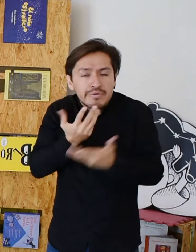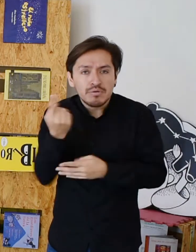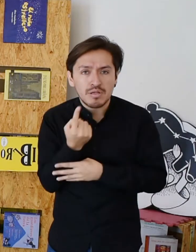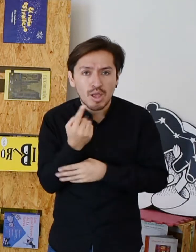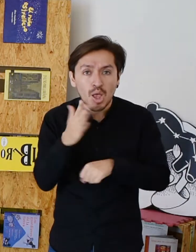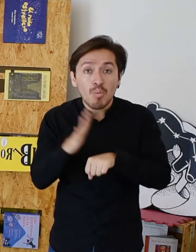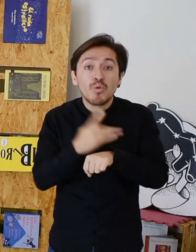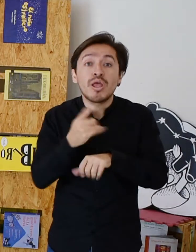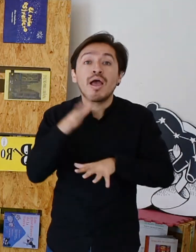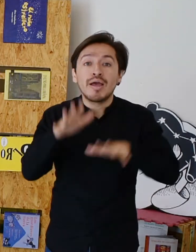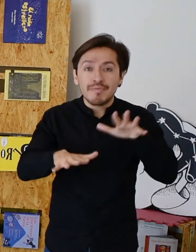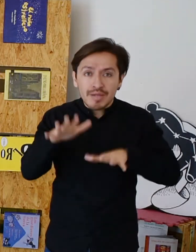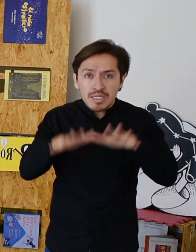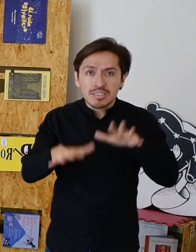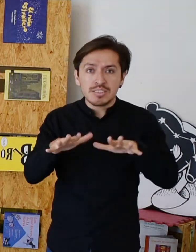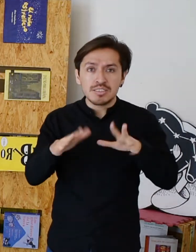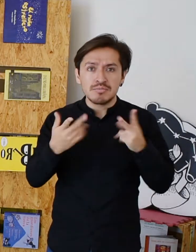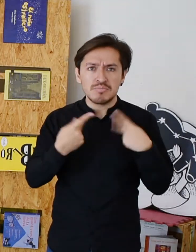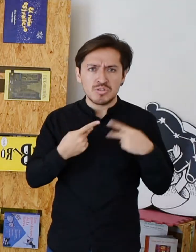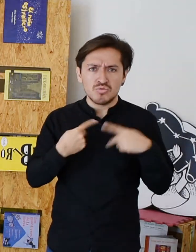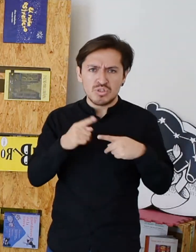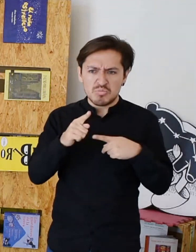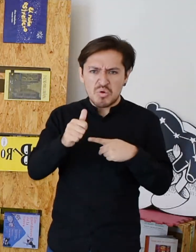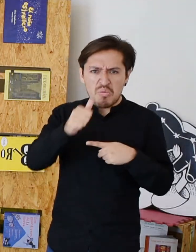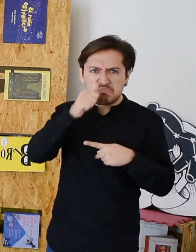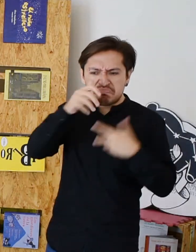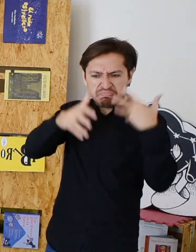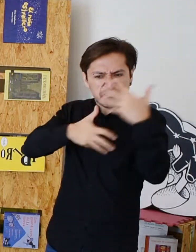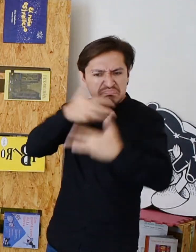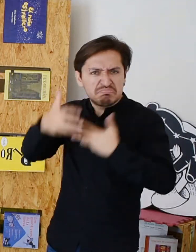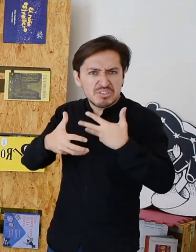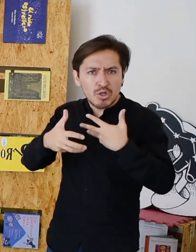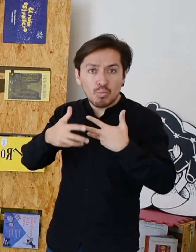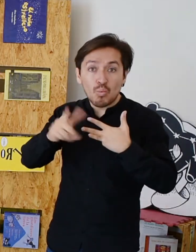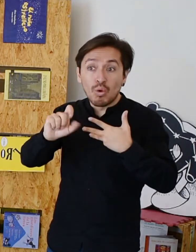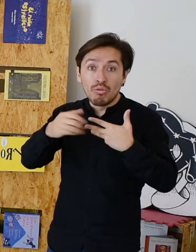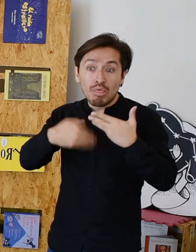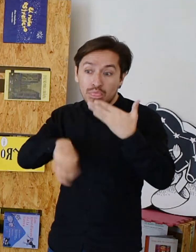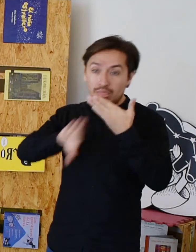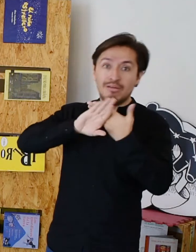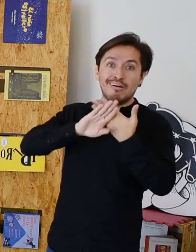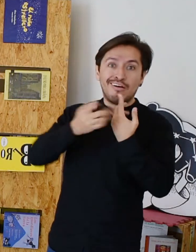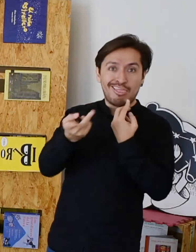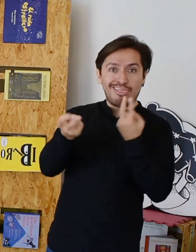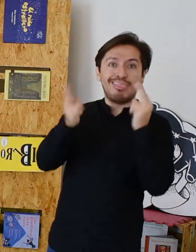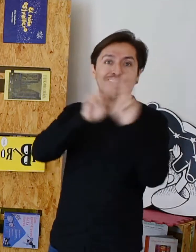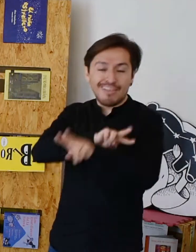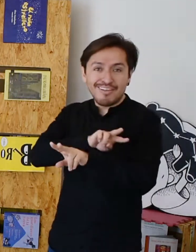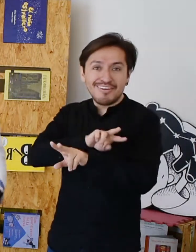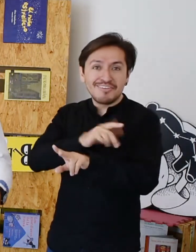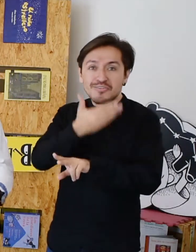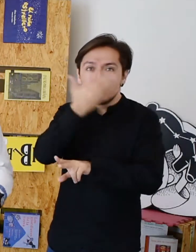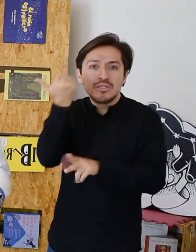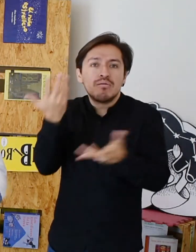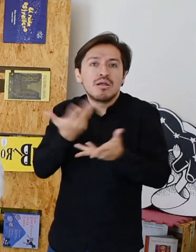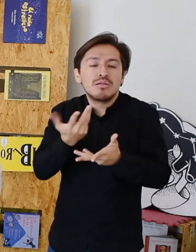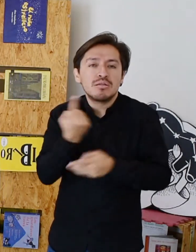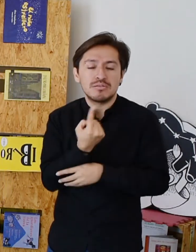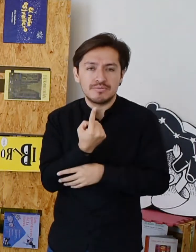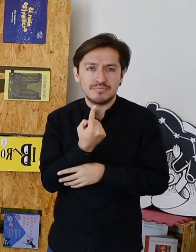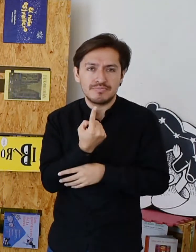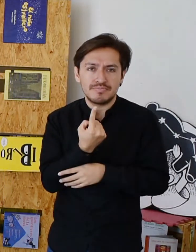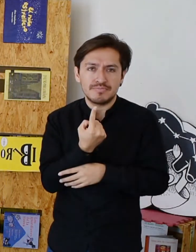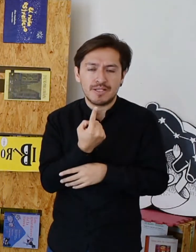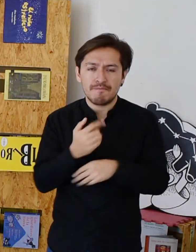veces aquellos que intentan atemorizarnos, cuando los enfrentamos, no saben qué hacer. El